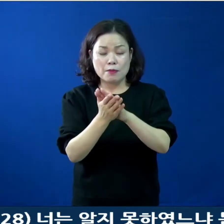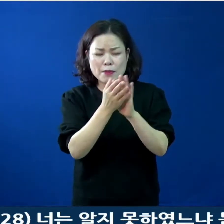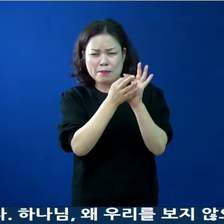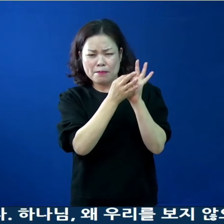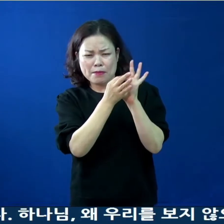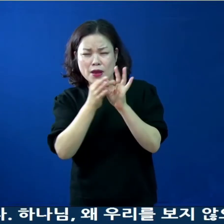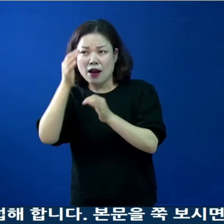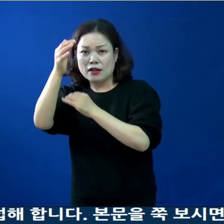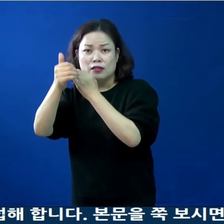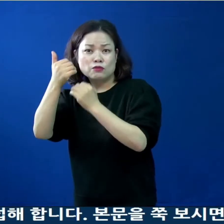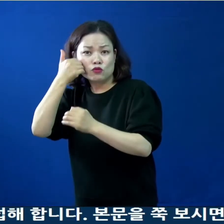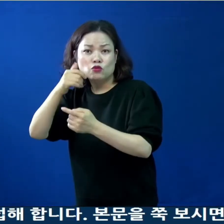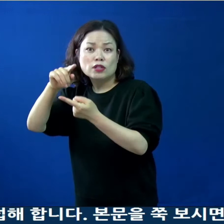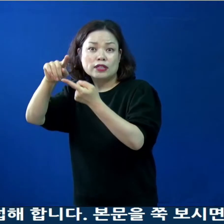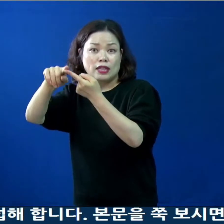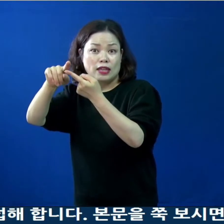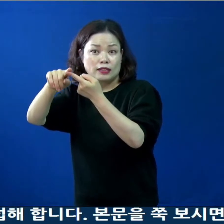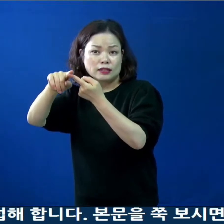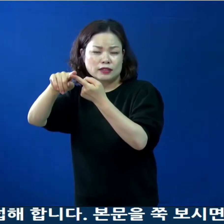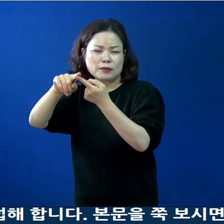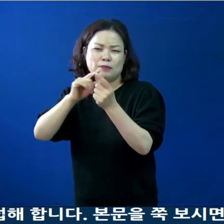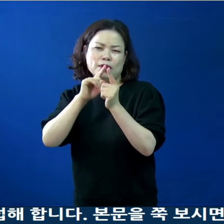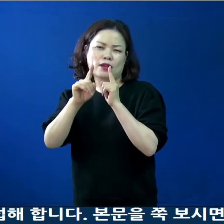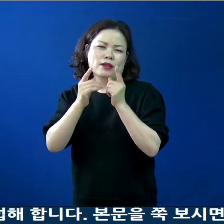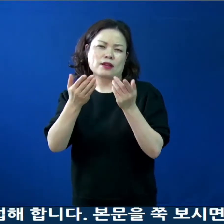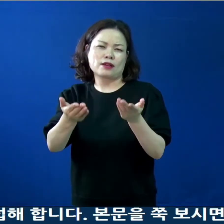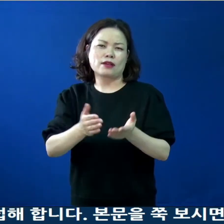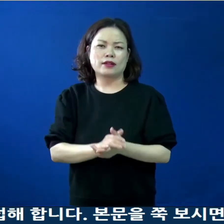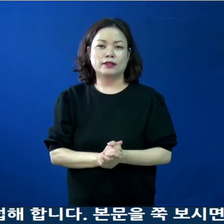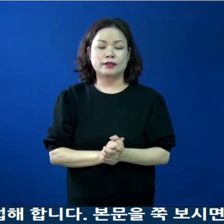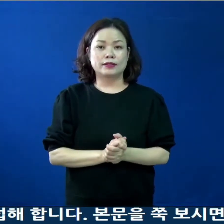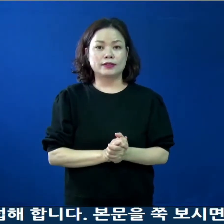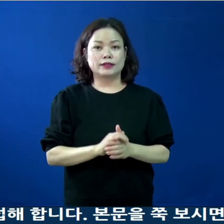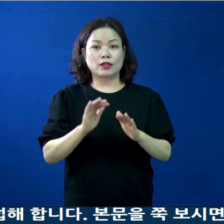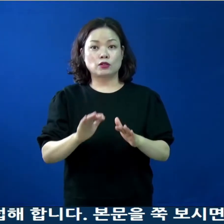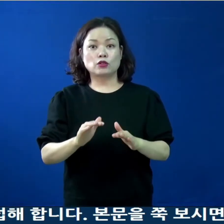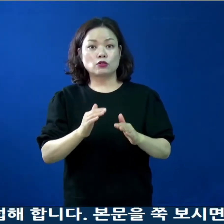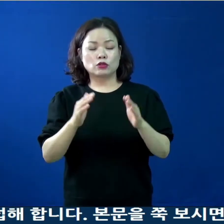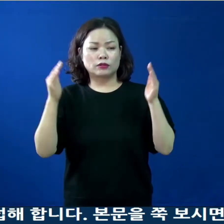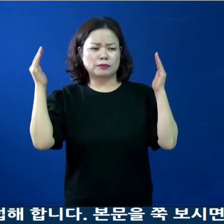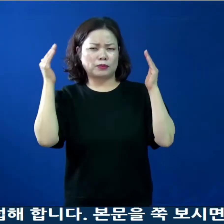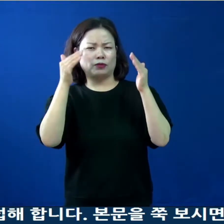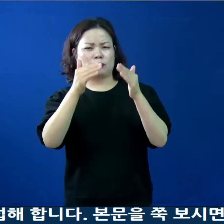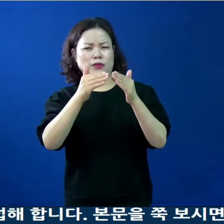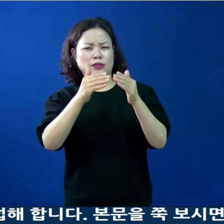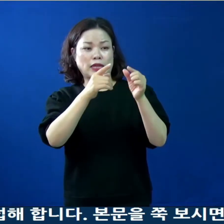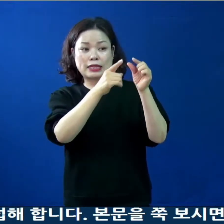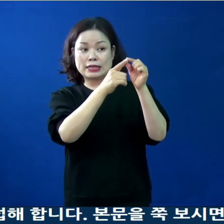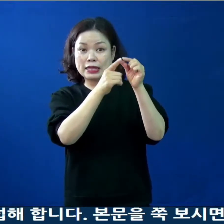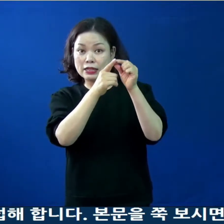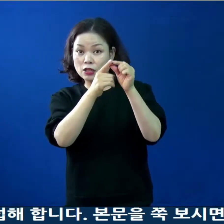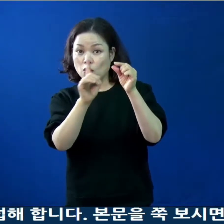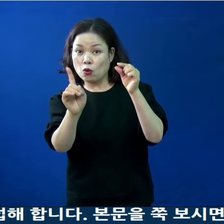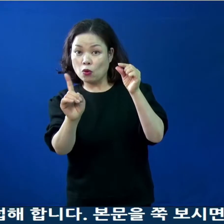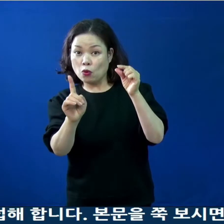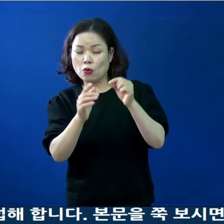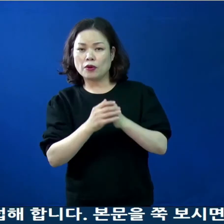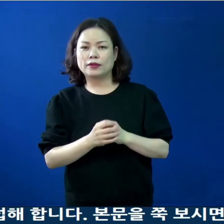이제 하나님이 누구신지에 대해서 열거하고 있습니다. 여기서 우리가 주목해야 할 단어가 있는데 이제